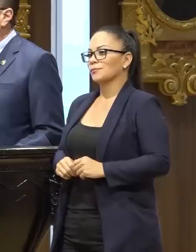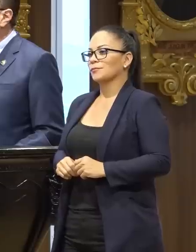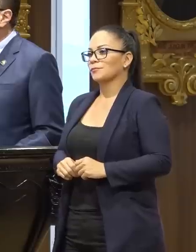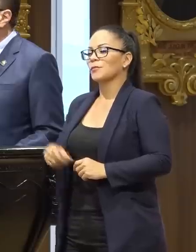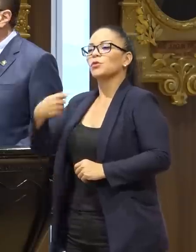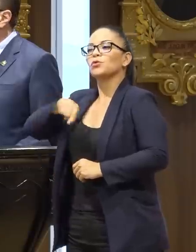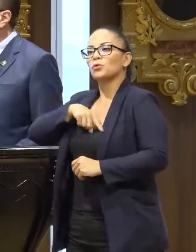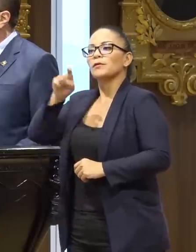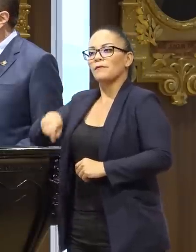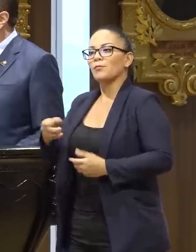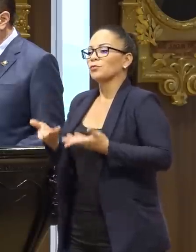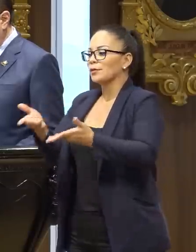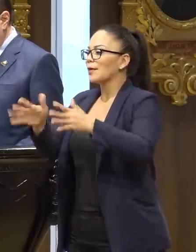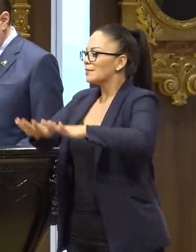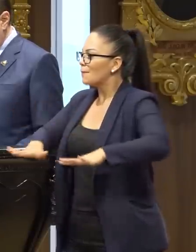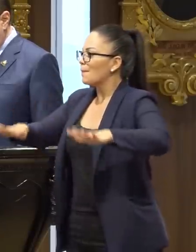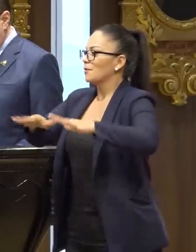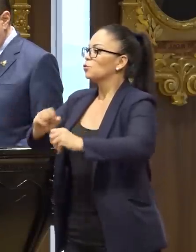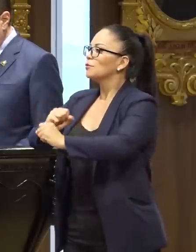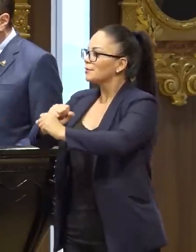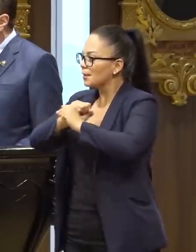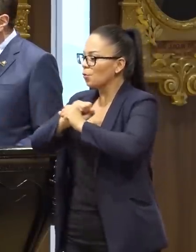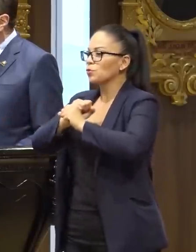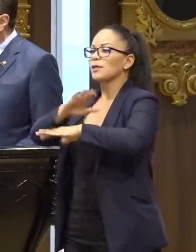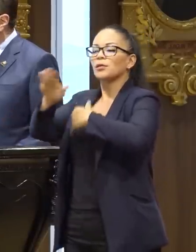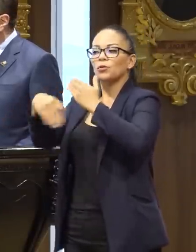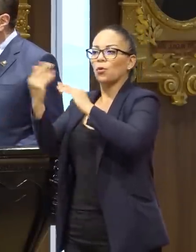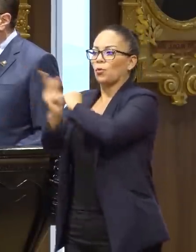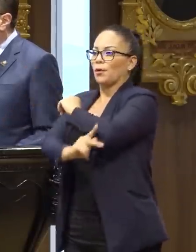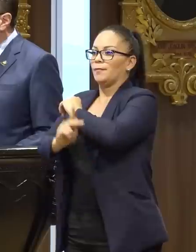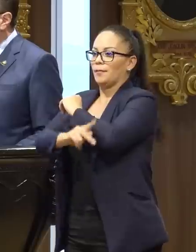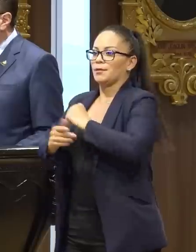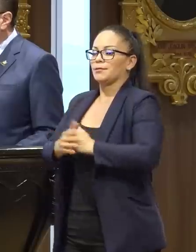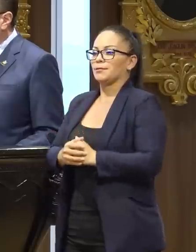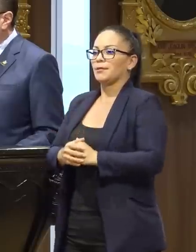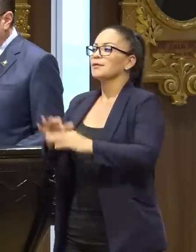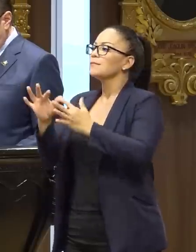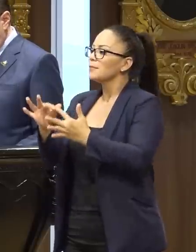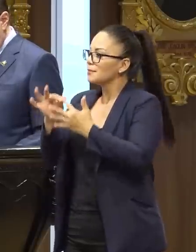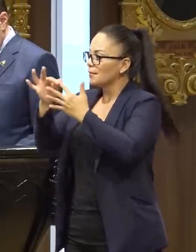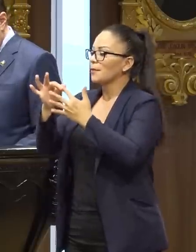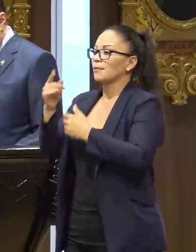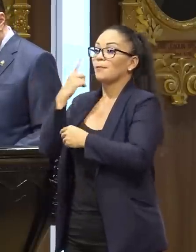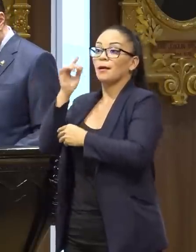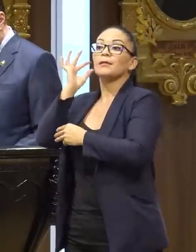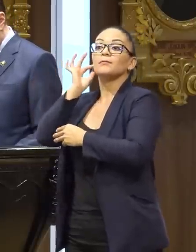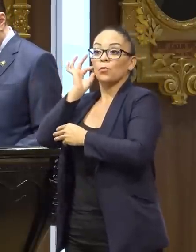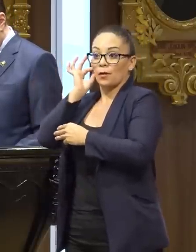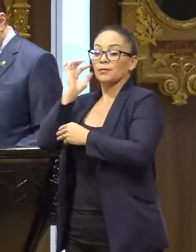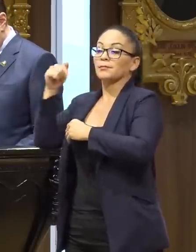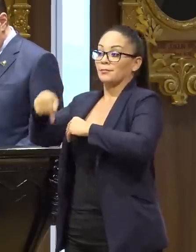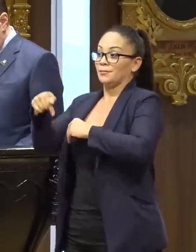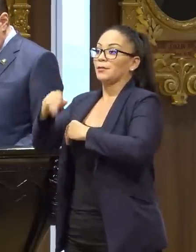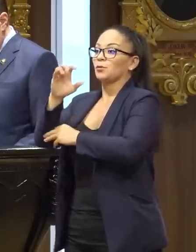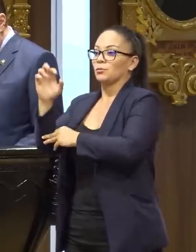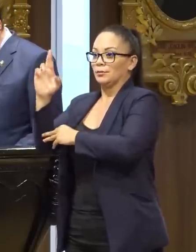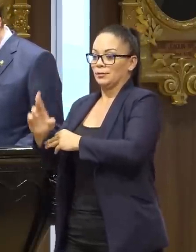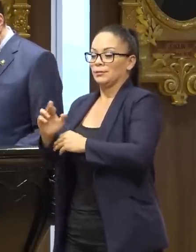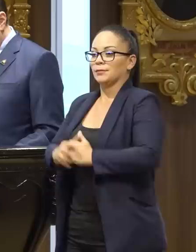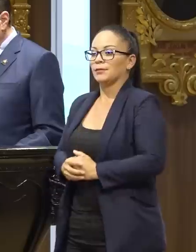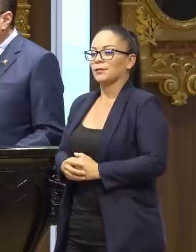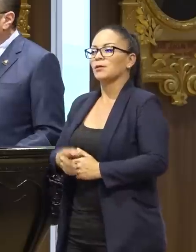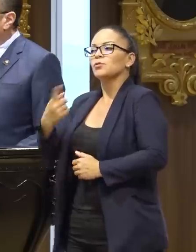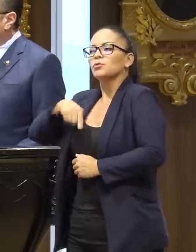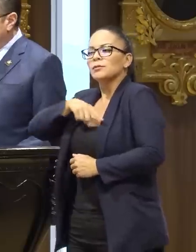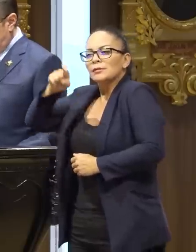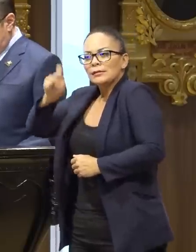Tenemos que crear los espacios seguros en todo el país, especialmente para las mujeres de la patria.